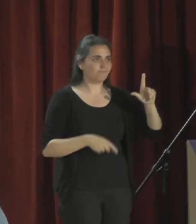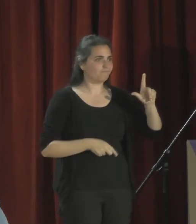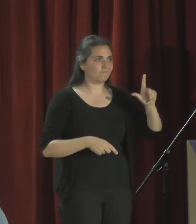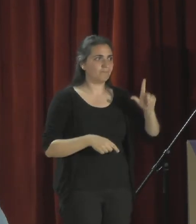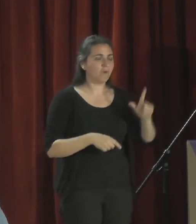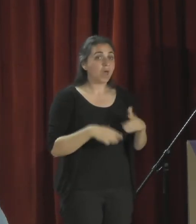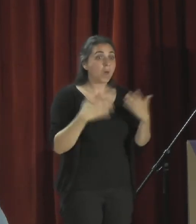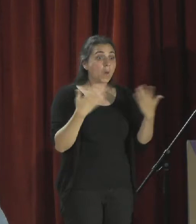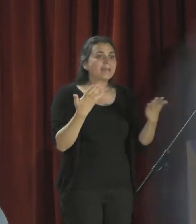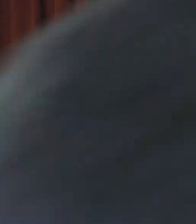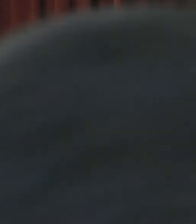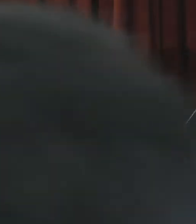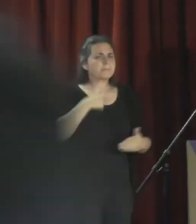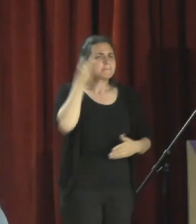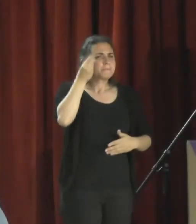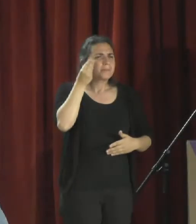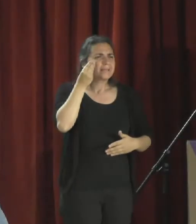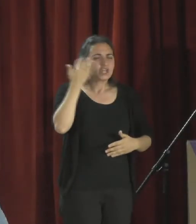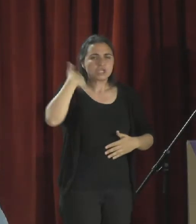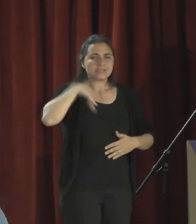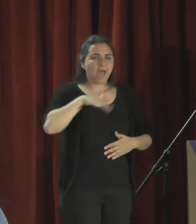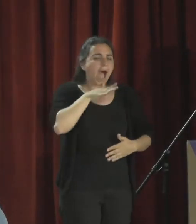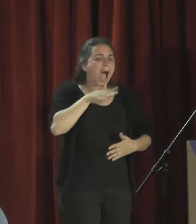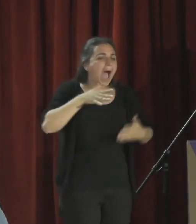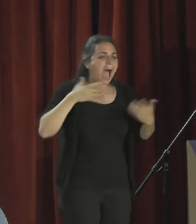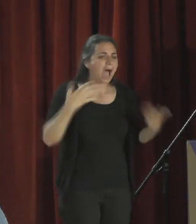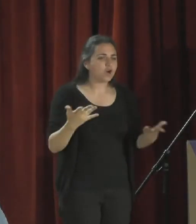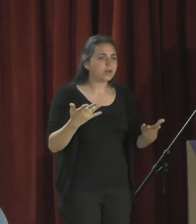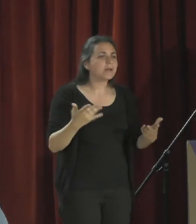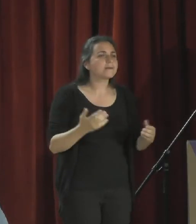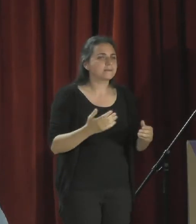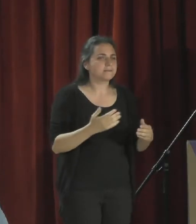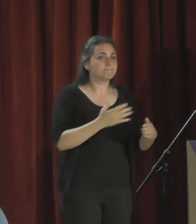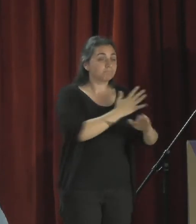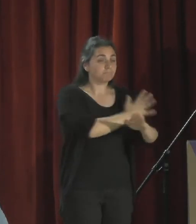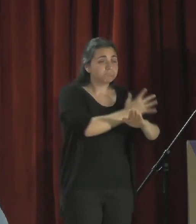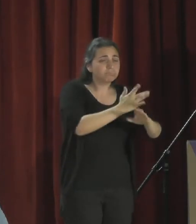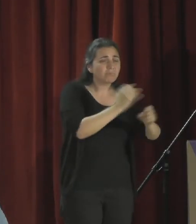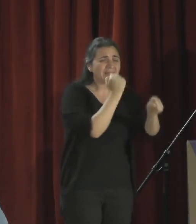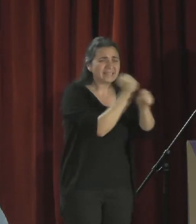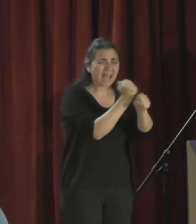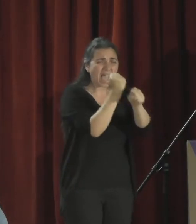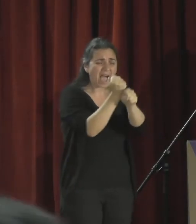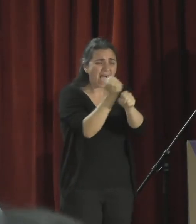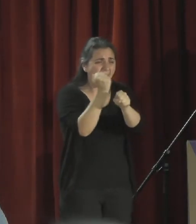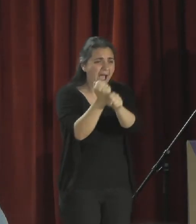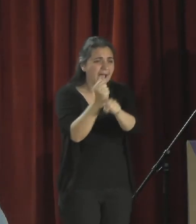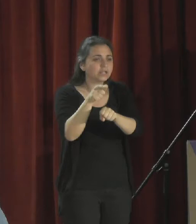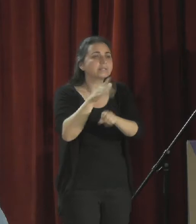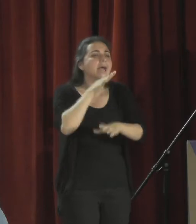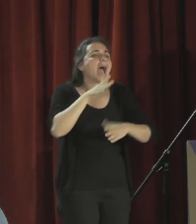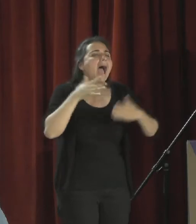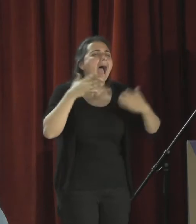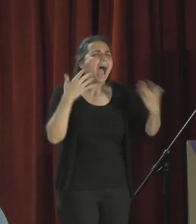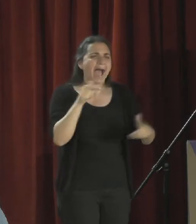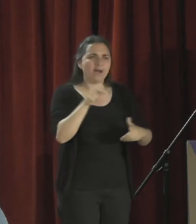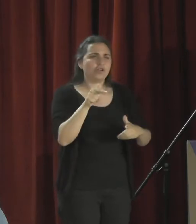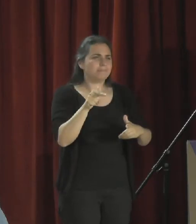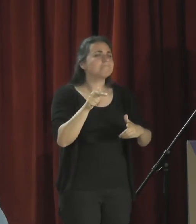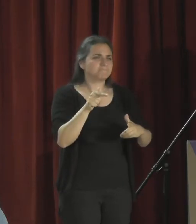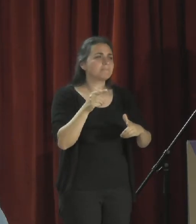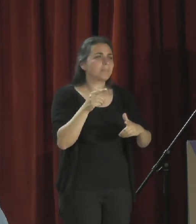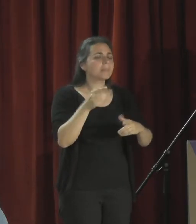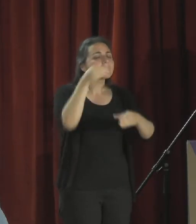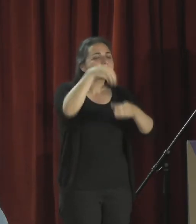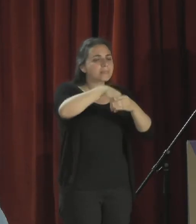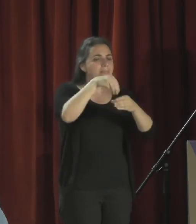o momento de que todo este traballo a prol do ben común estea presente nos nosos gobernos. Creo que é a hora